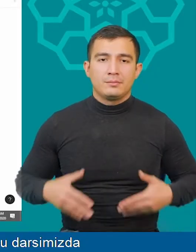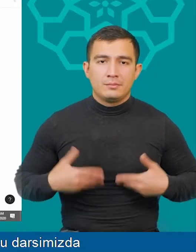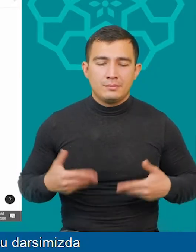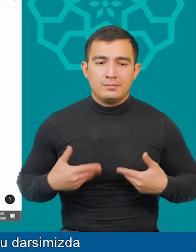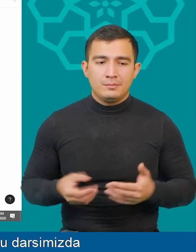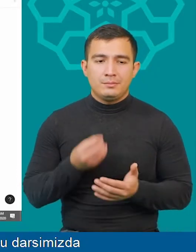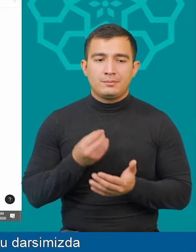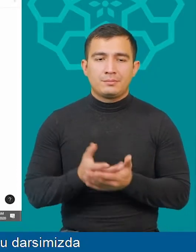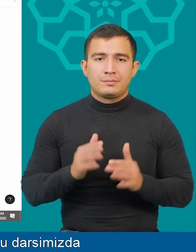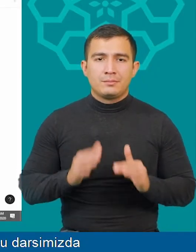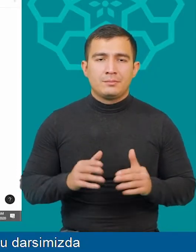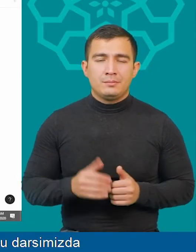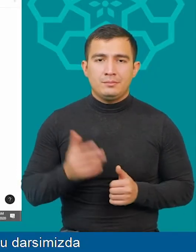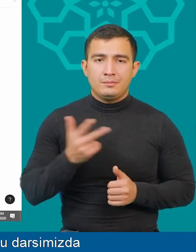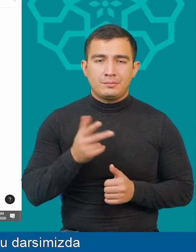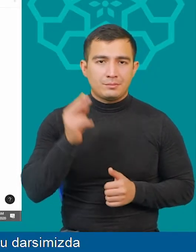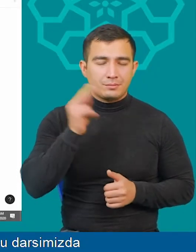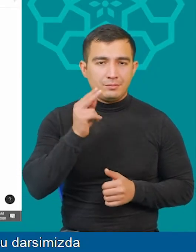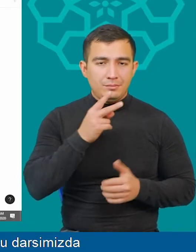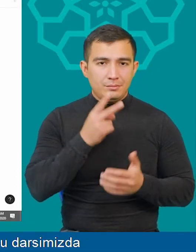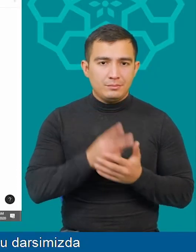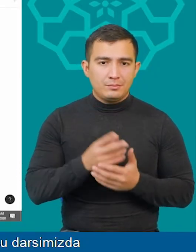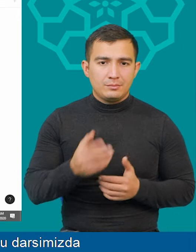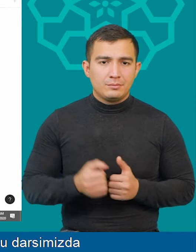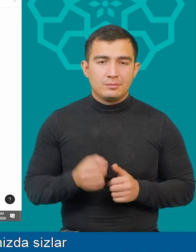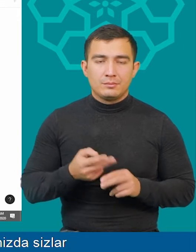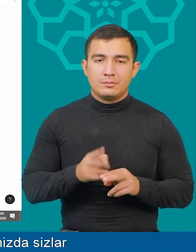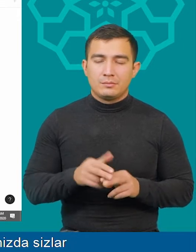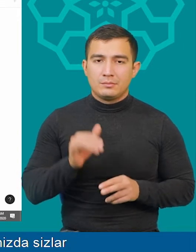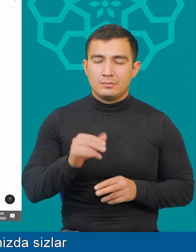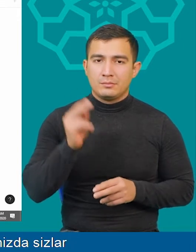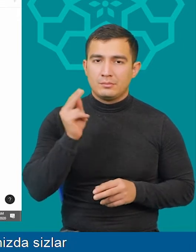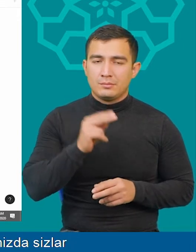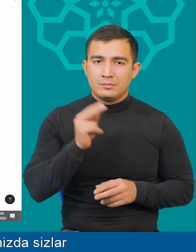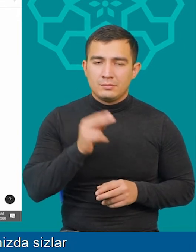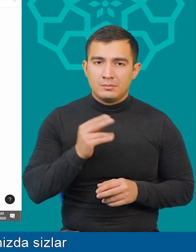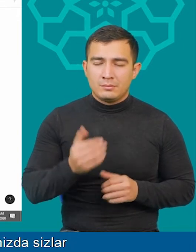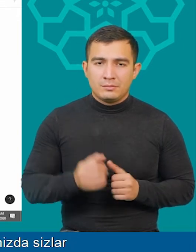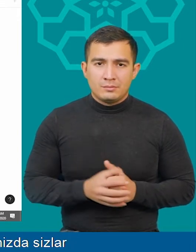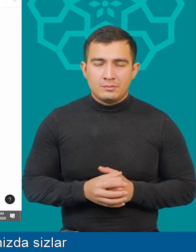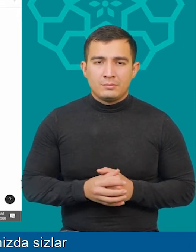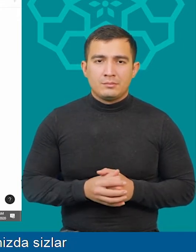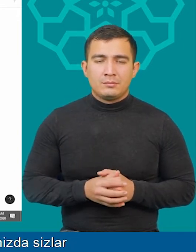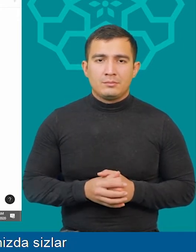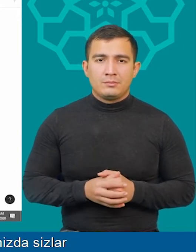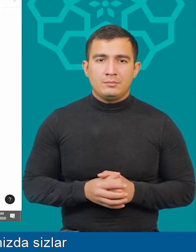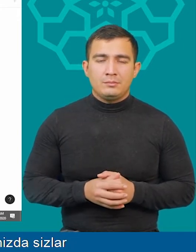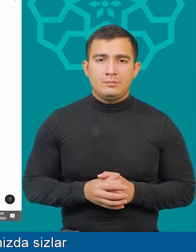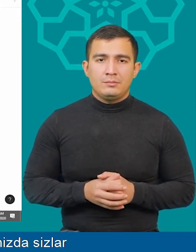alaykum qadrli o'quvchilar. 3-darsga xush kelibsiz. Ushbu darsimizda sizlar bilan